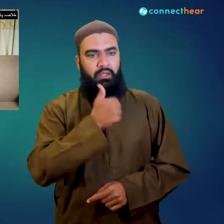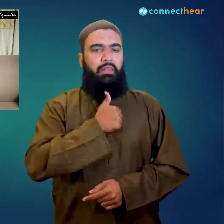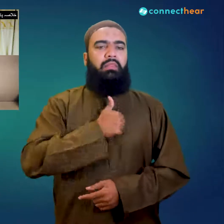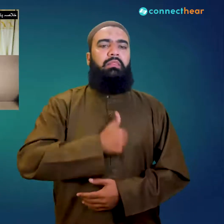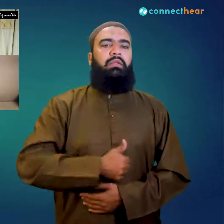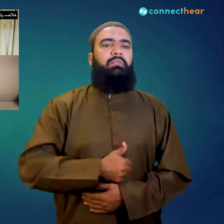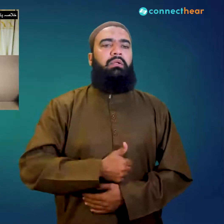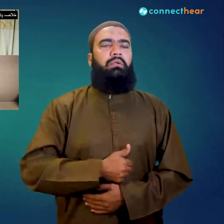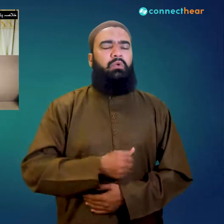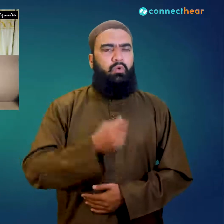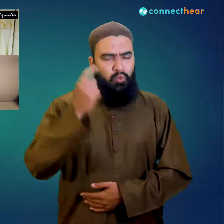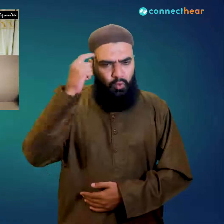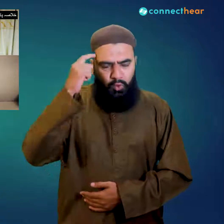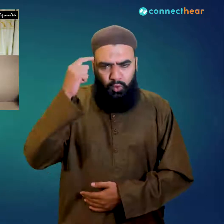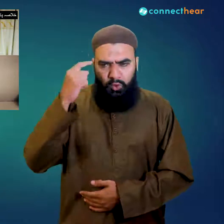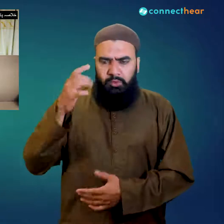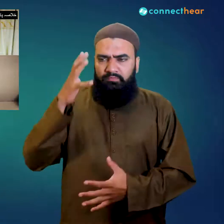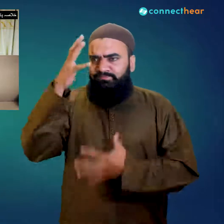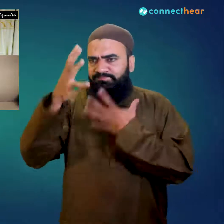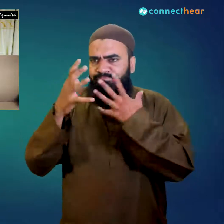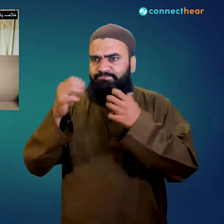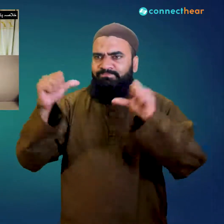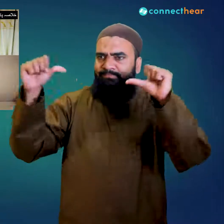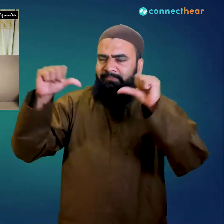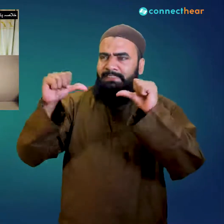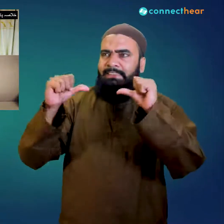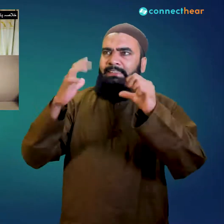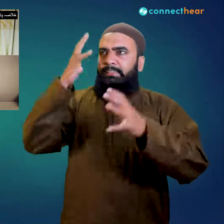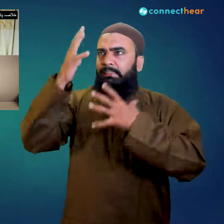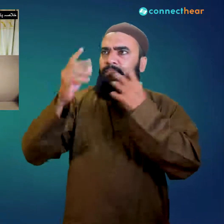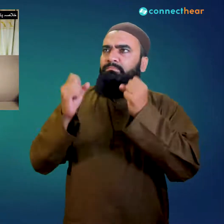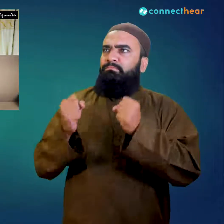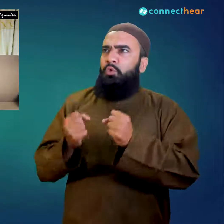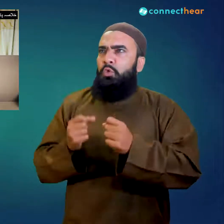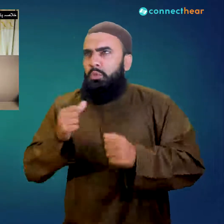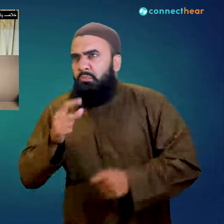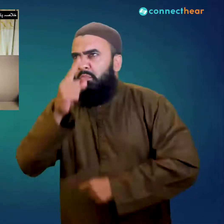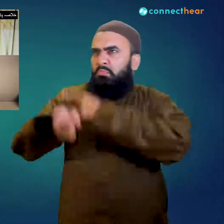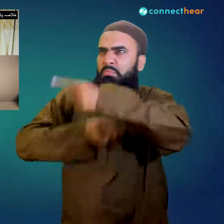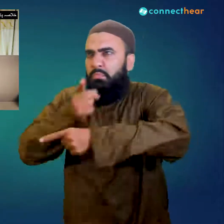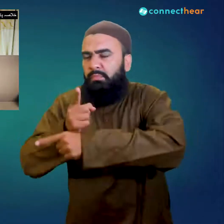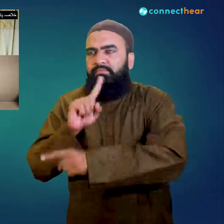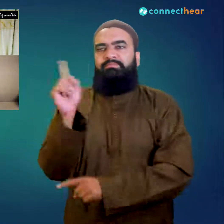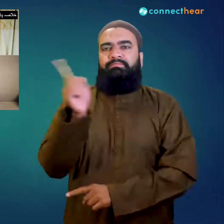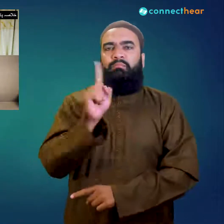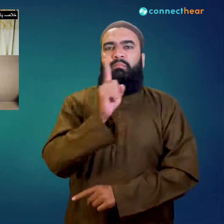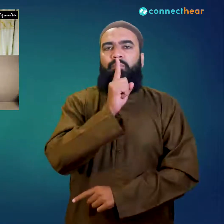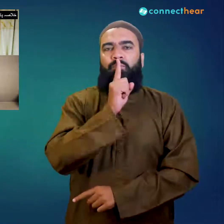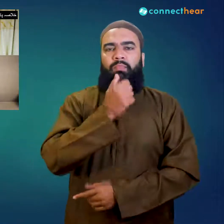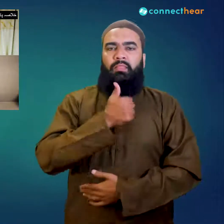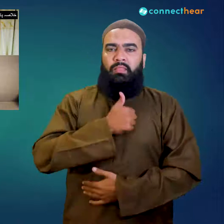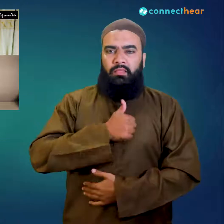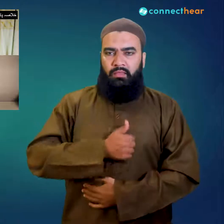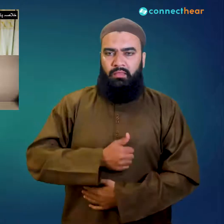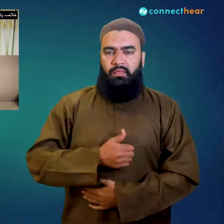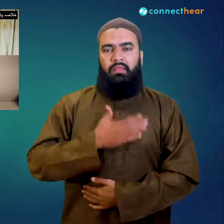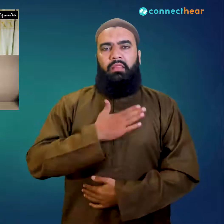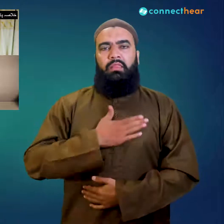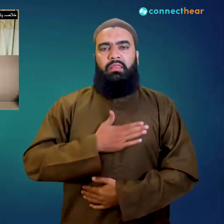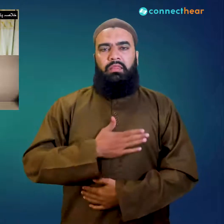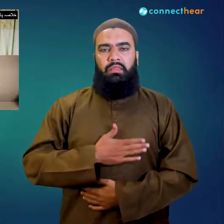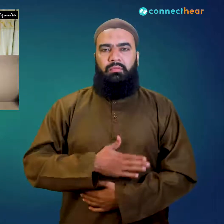بلکہ اس کو بھانپ لینا، اس پر عمل کرنے سے پہلے، اس کا اظہار کرنے سے پہلے اس